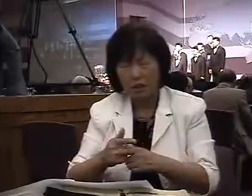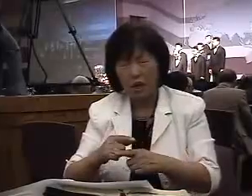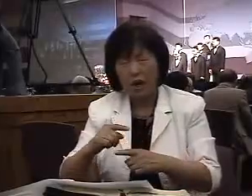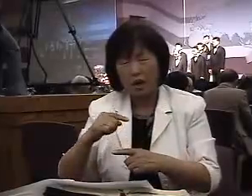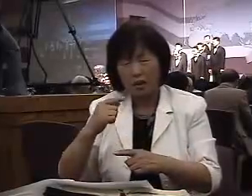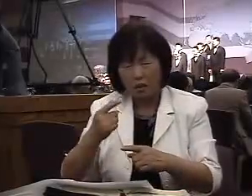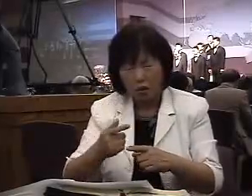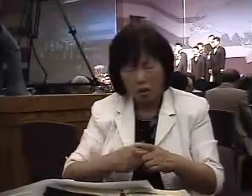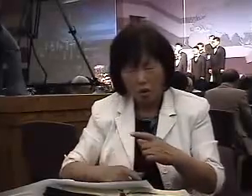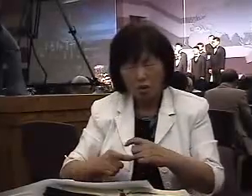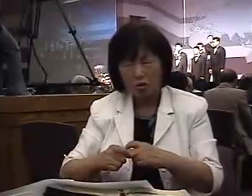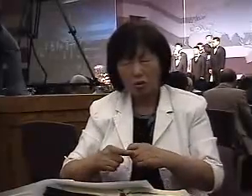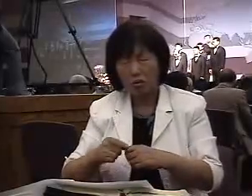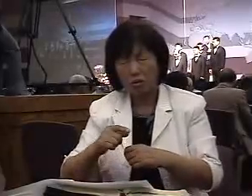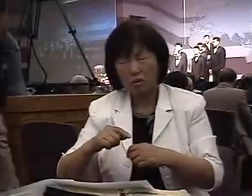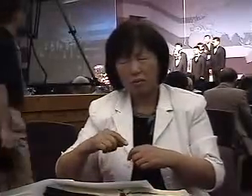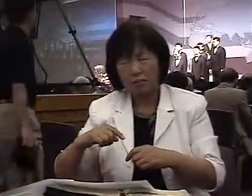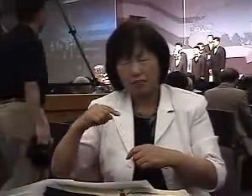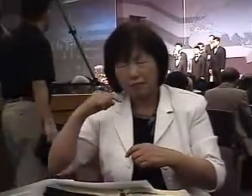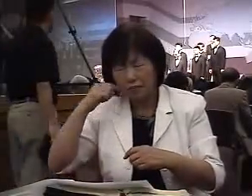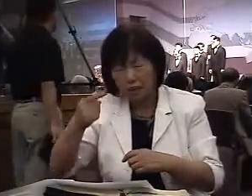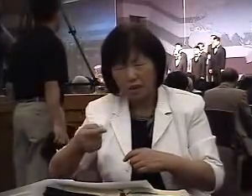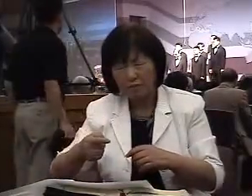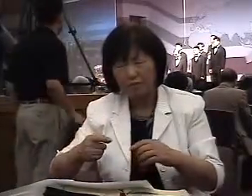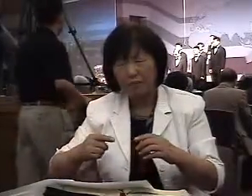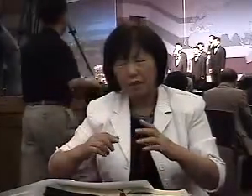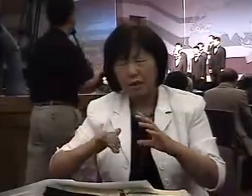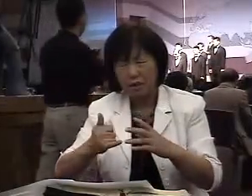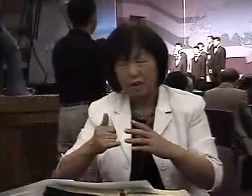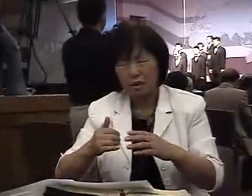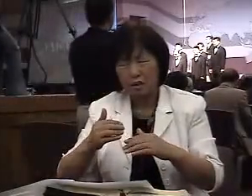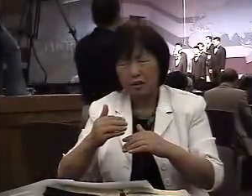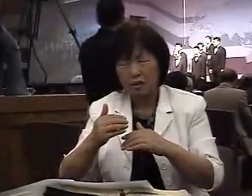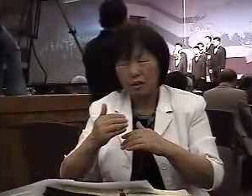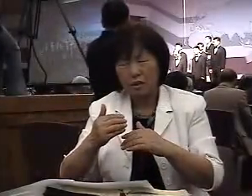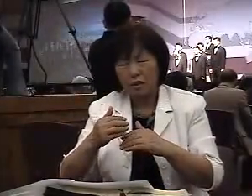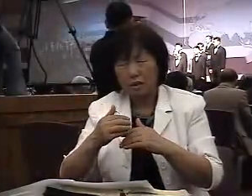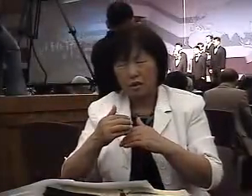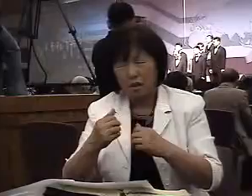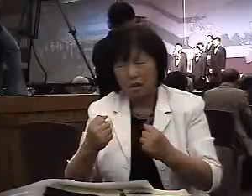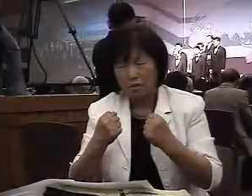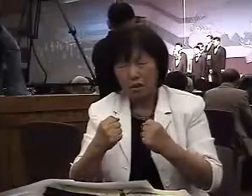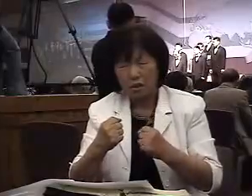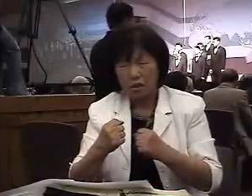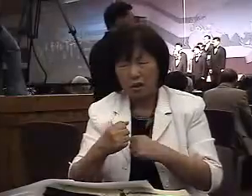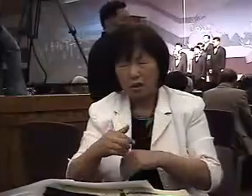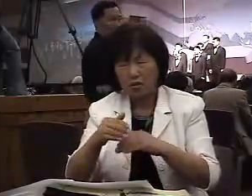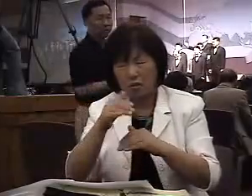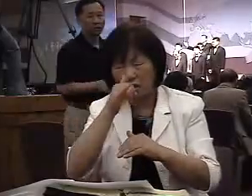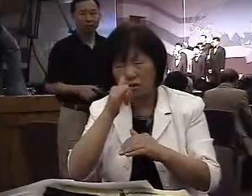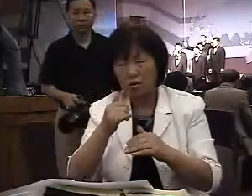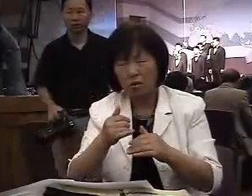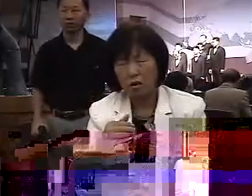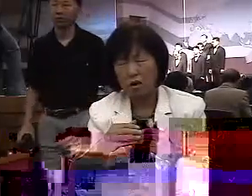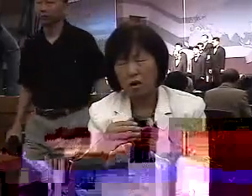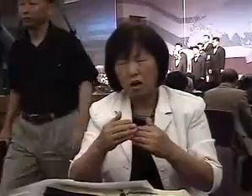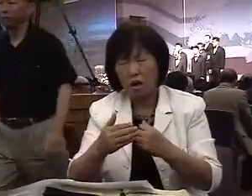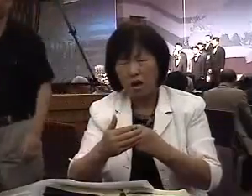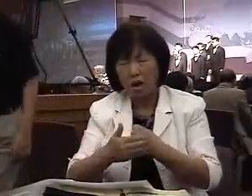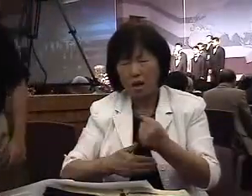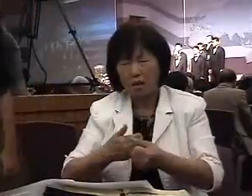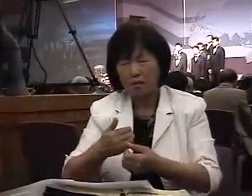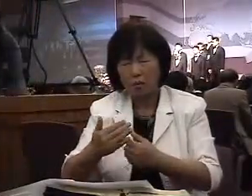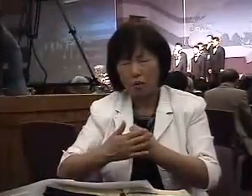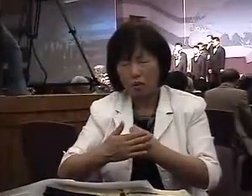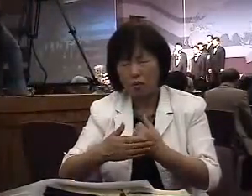통하여서 더욱더 크게, 더욱더 힘차게 전진하게 하여 주시옵소서. 하나님 아버지, 지금 힘든 때입니다.